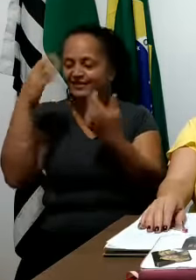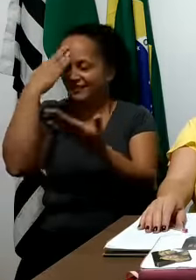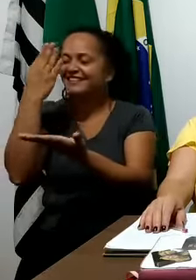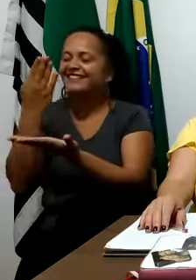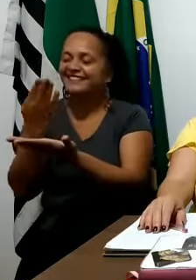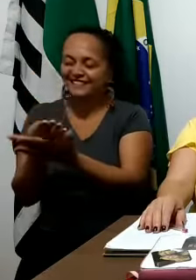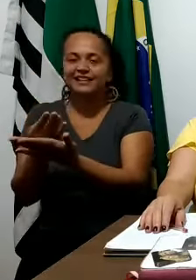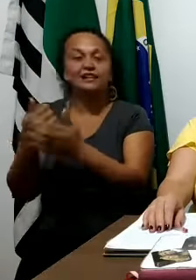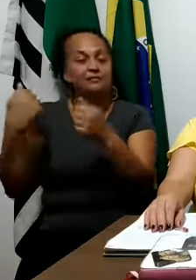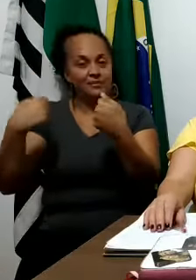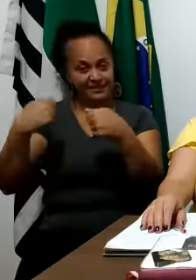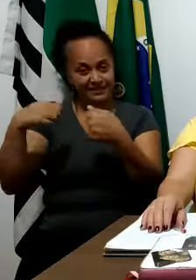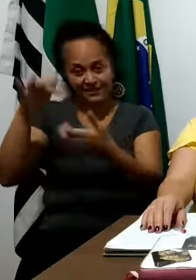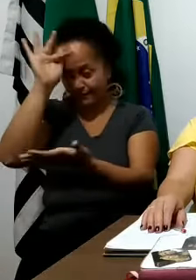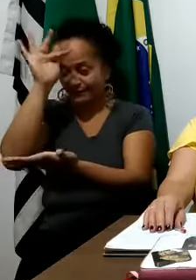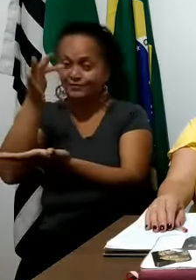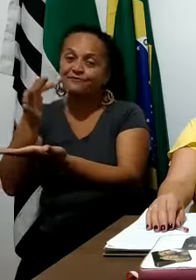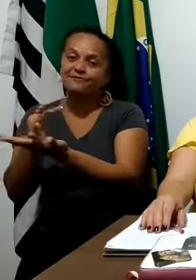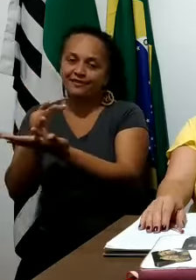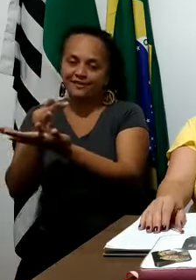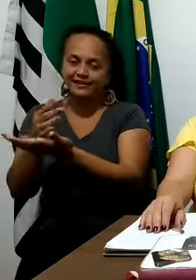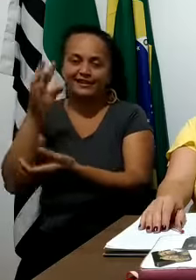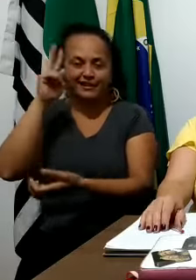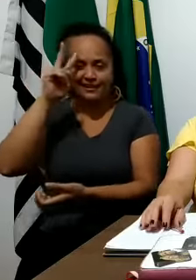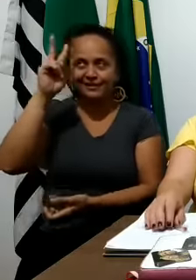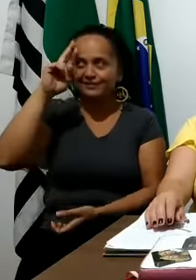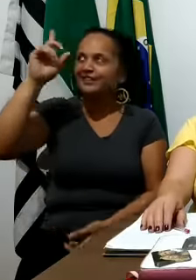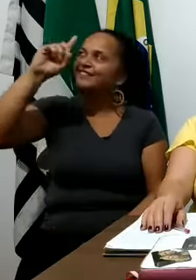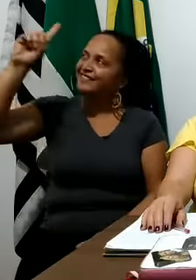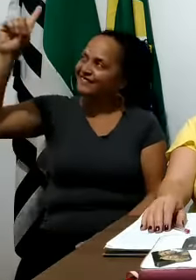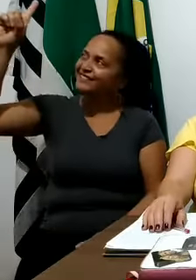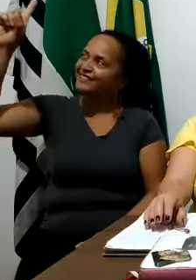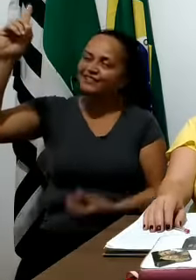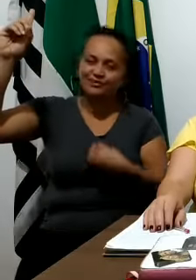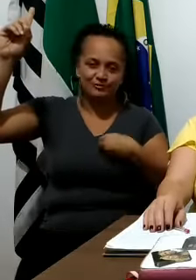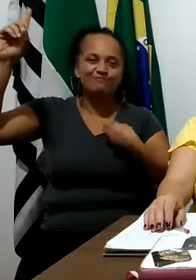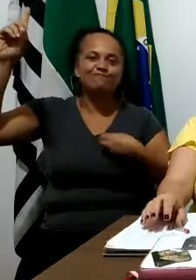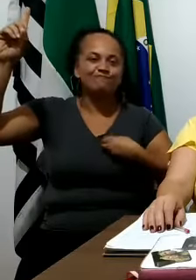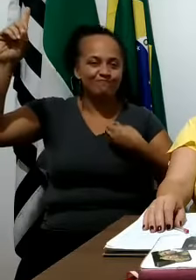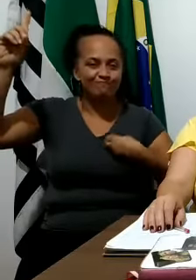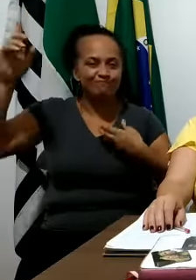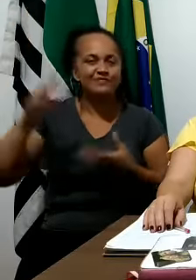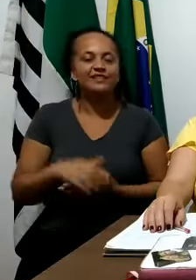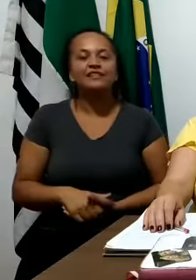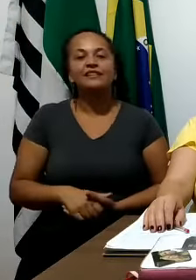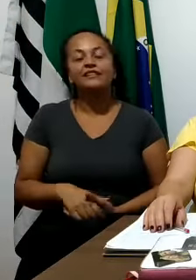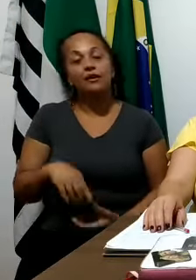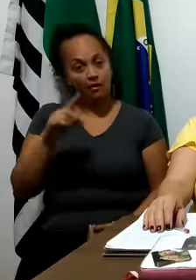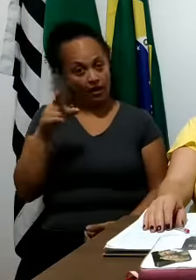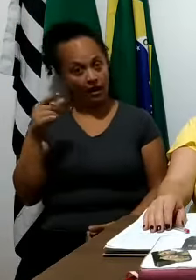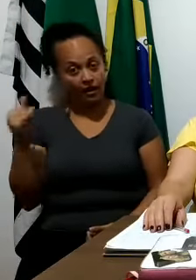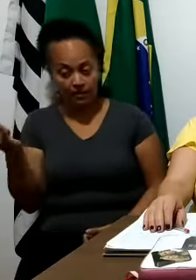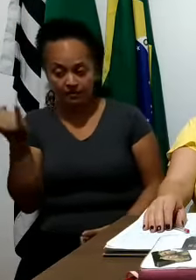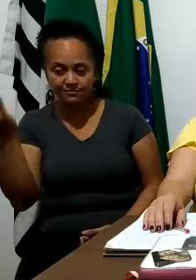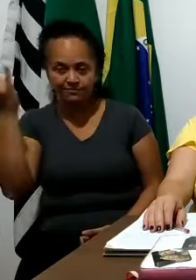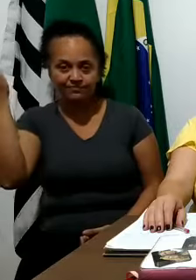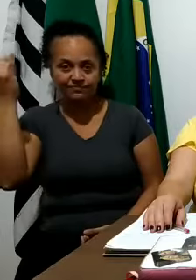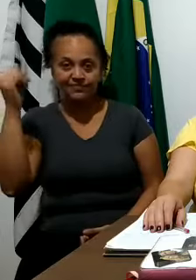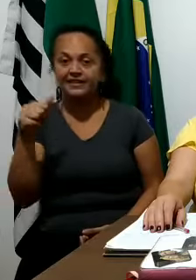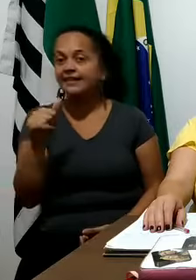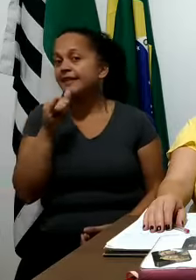Essa convicção da existência de Deus, né? Então, essa importância do exemplo, né, que ele